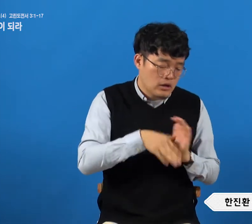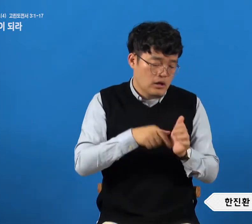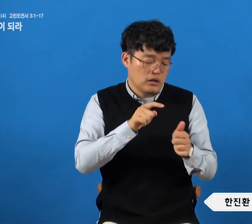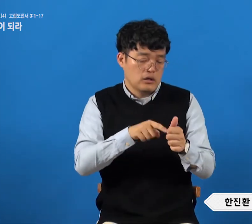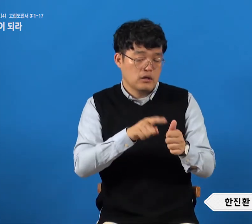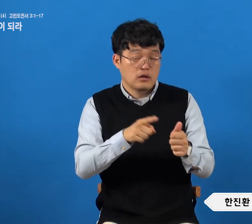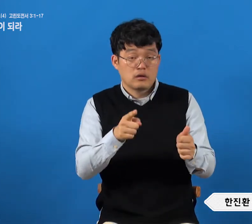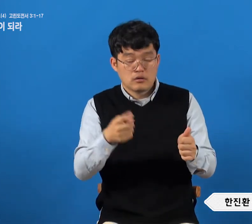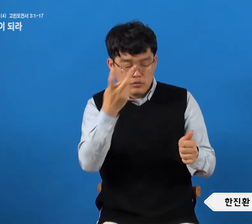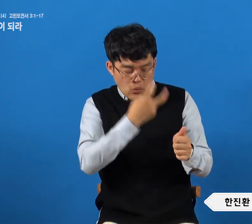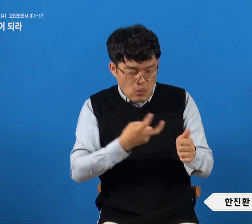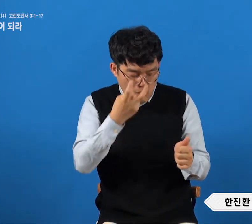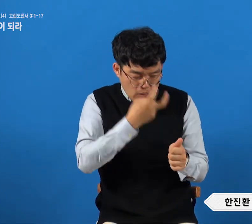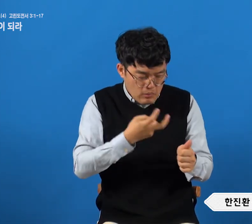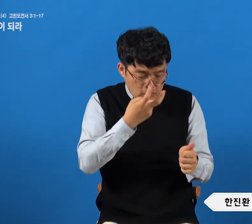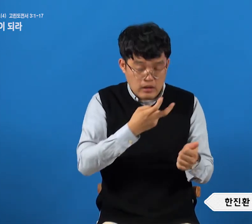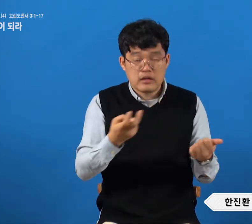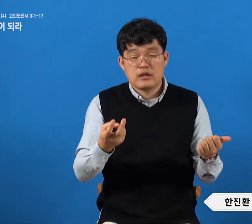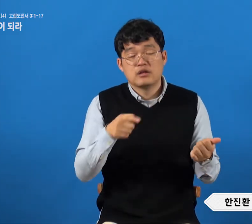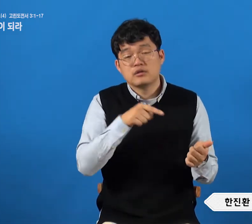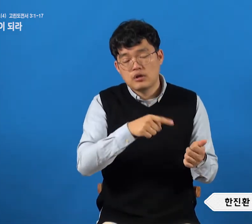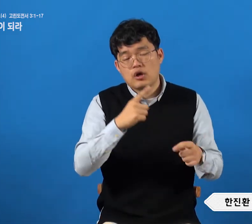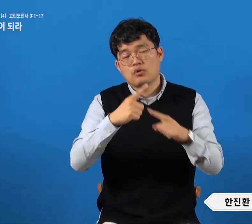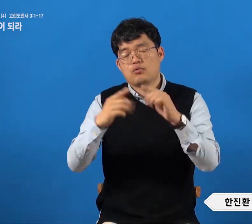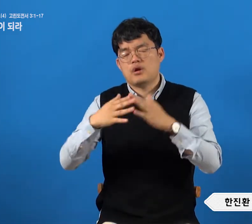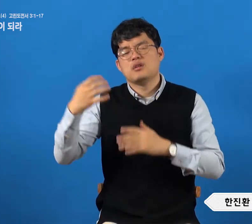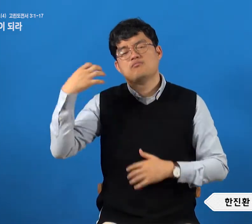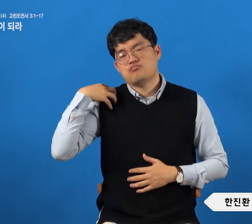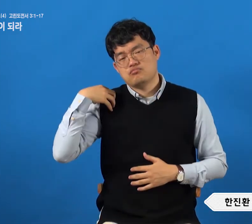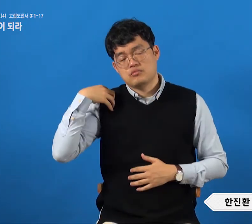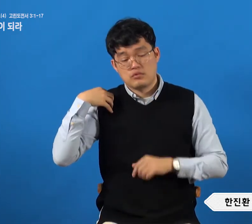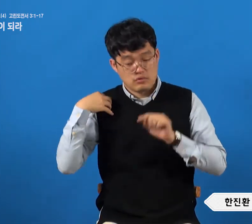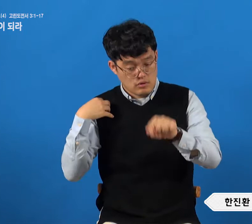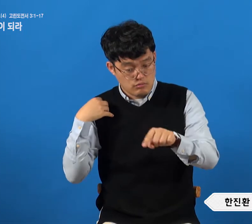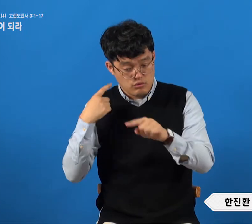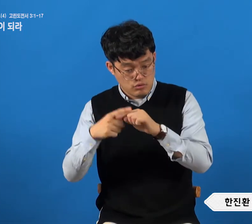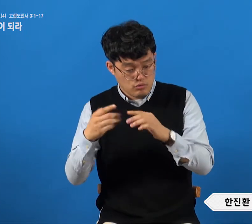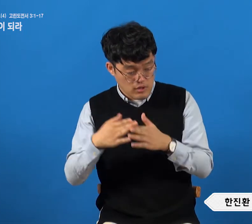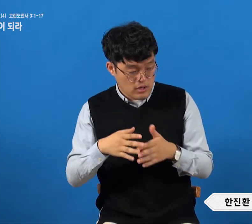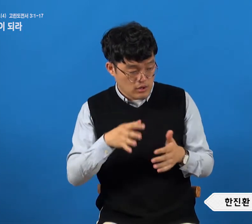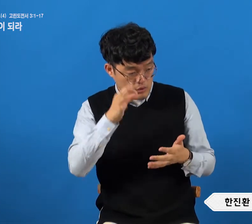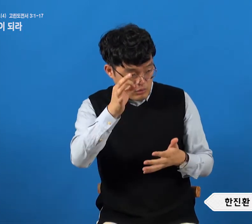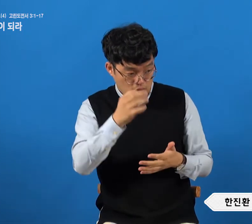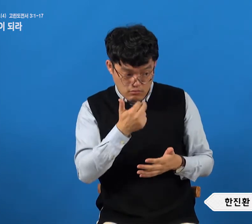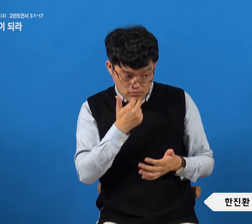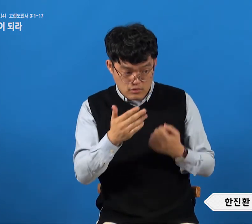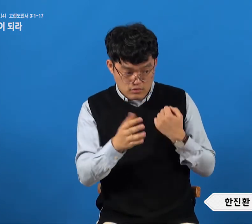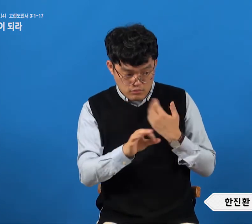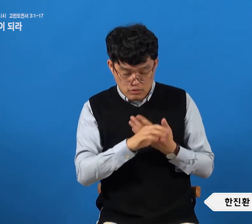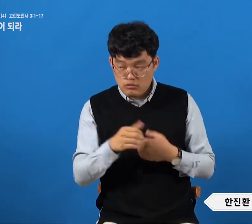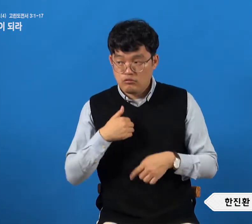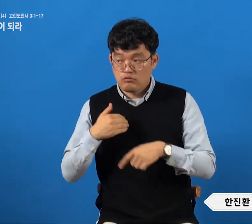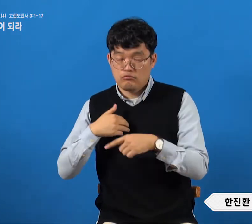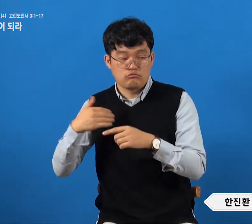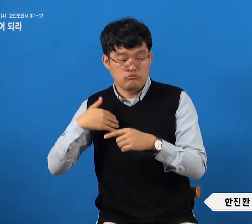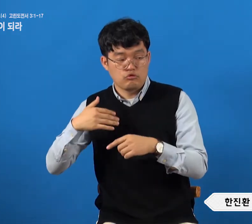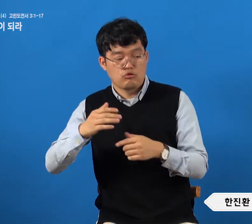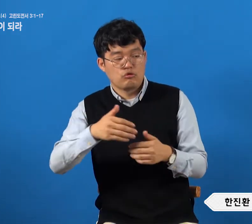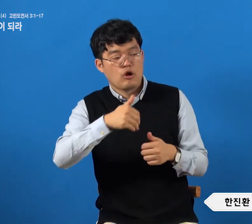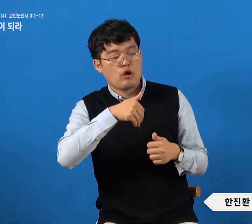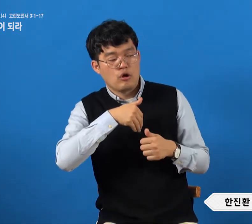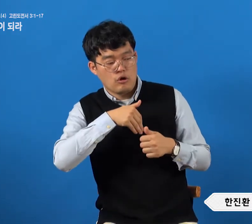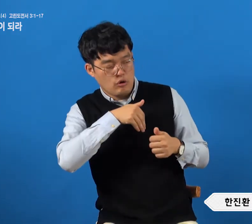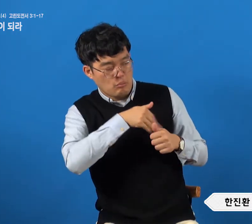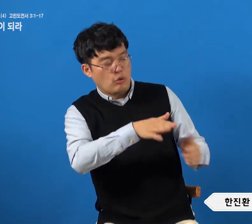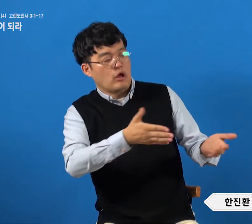의무입니다. 만약 여러분의 교회에 그렇게 할 만한 재정이 없다면 카르타고에 우리에게 보내십시오.